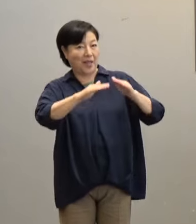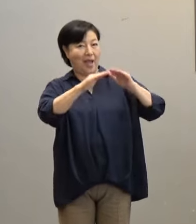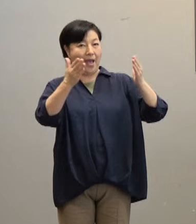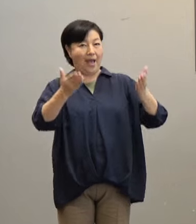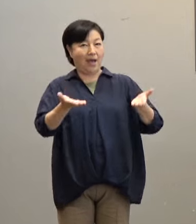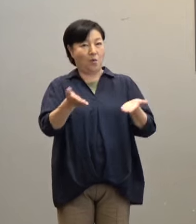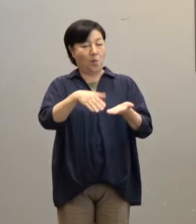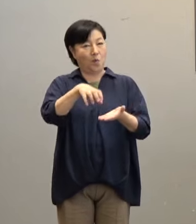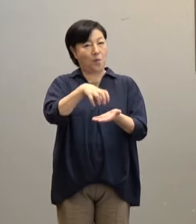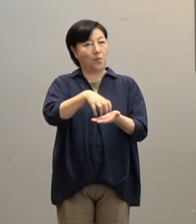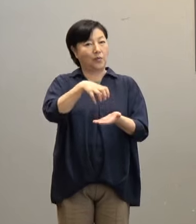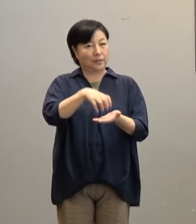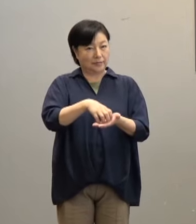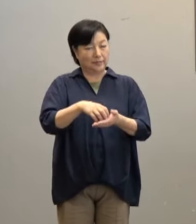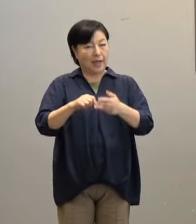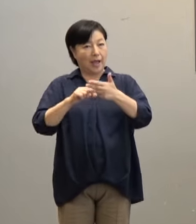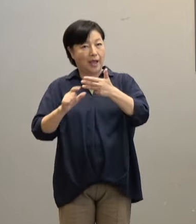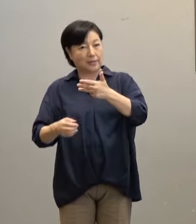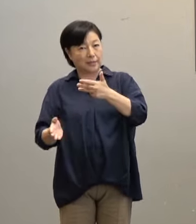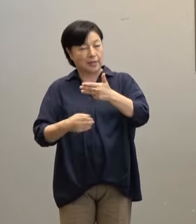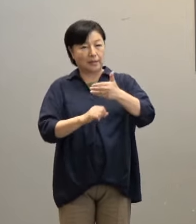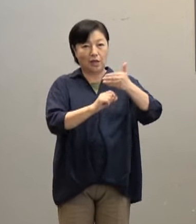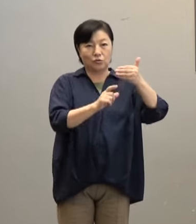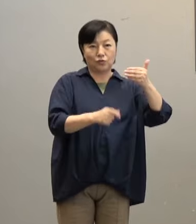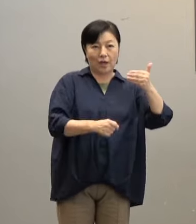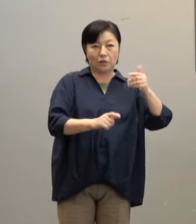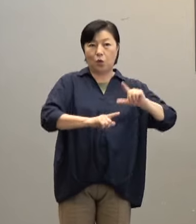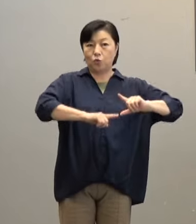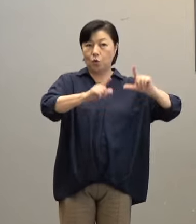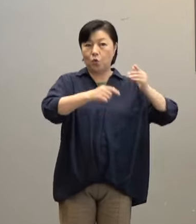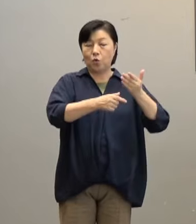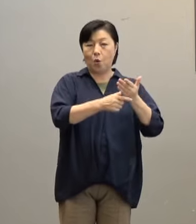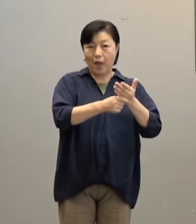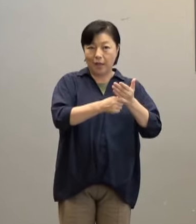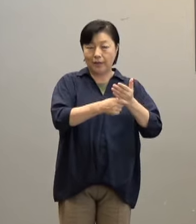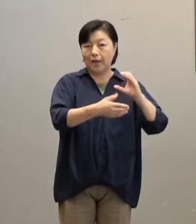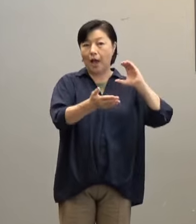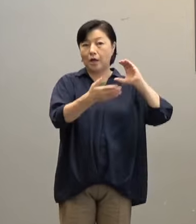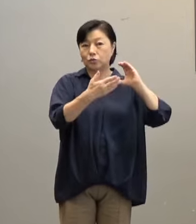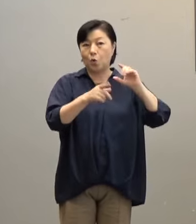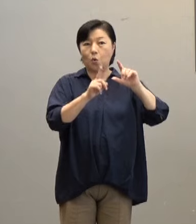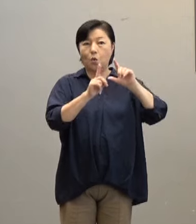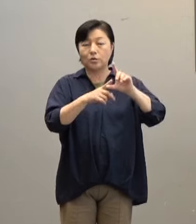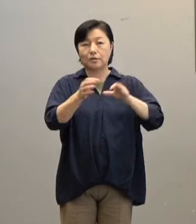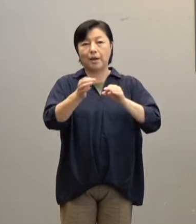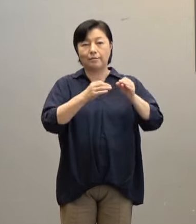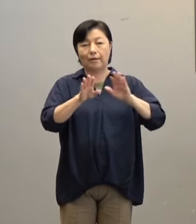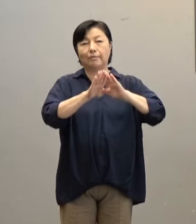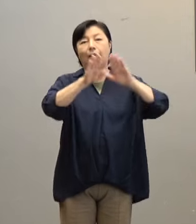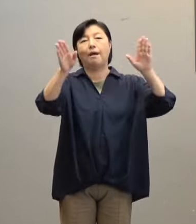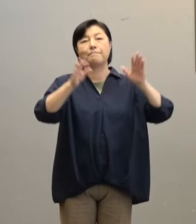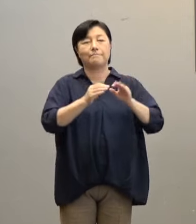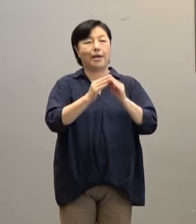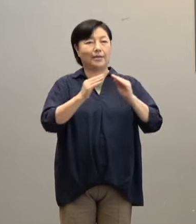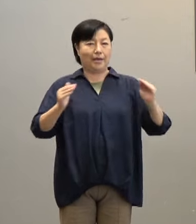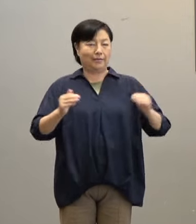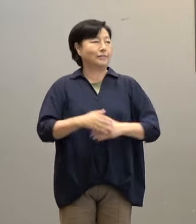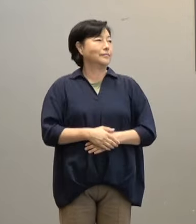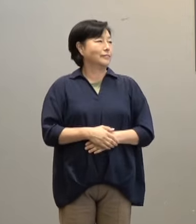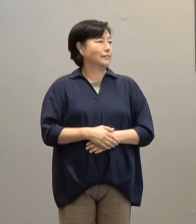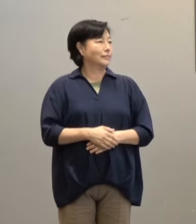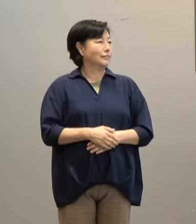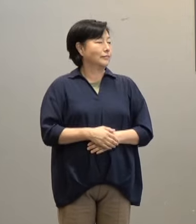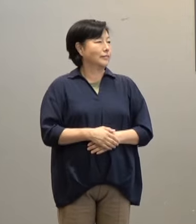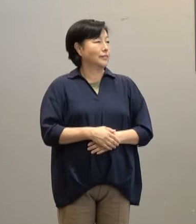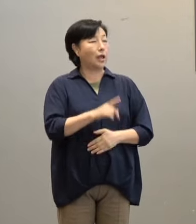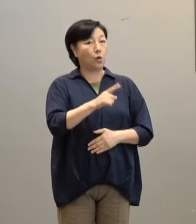8月上旬から9月の下旬にかけて東京駅やそごう千葉店で販売会を開催をいたします。